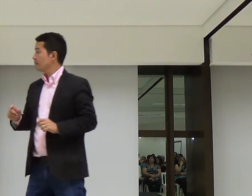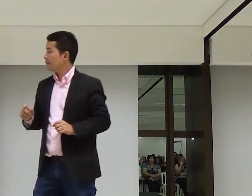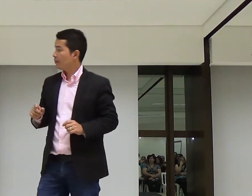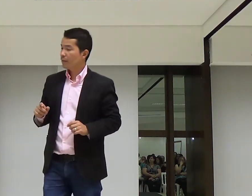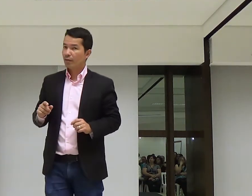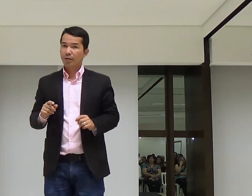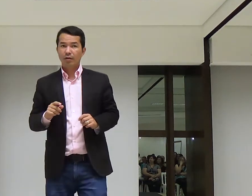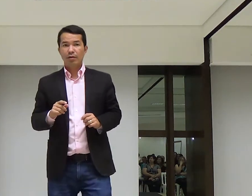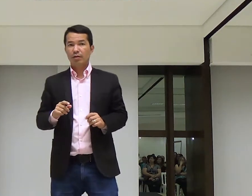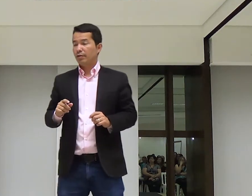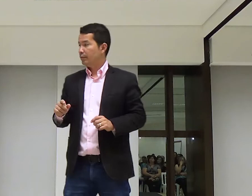Ser